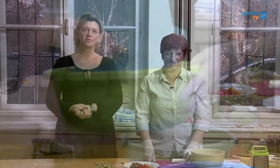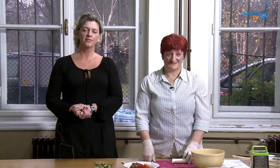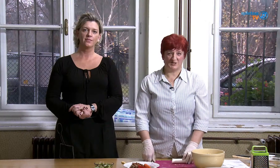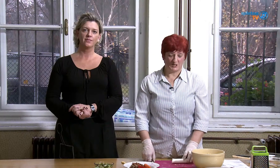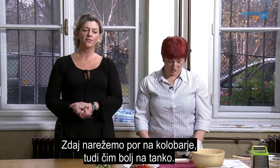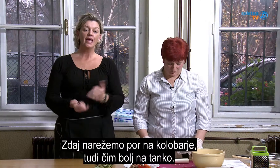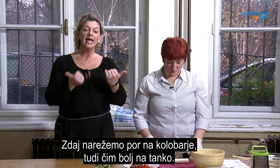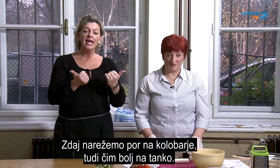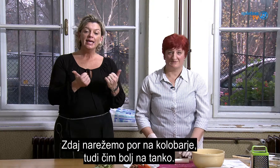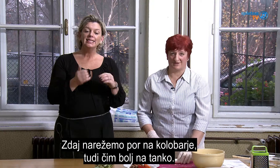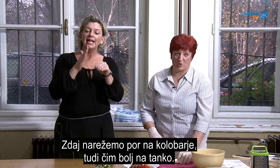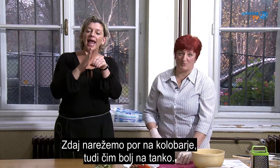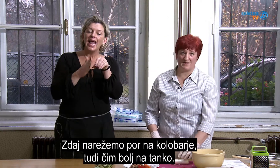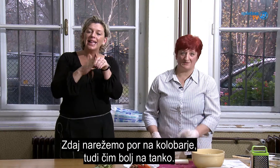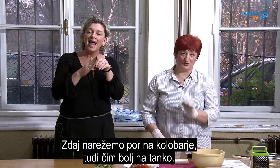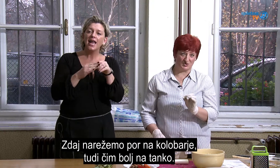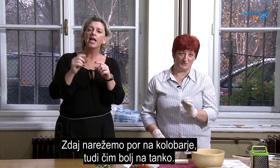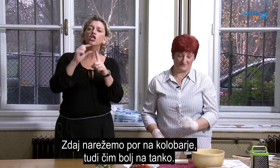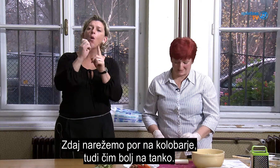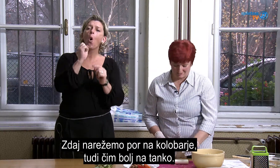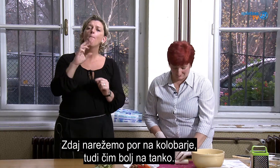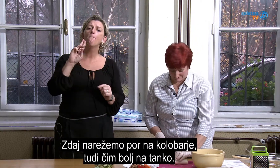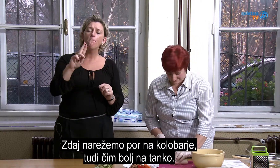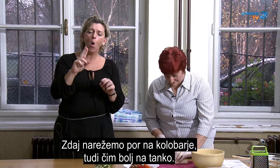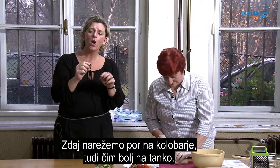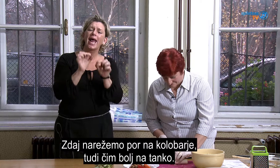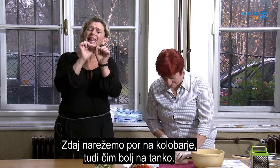Zdaj narežemo por na kolobarje tudi čim bolj tanko.